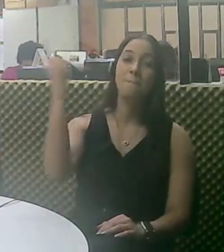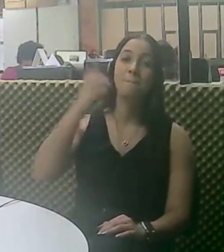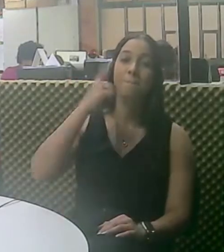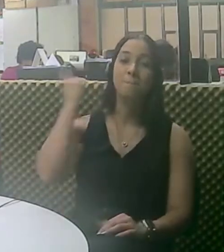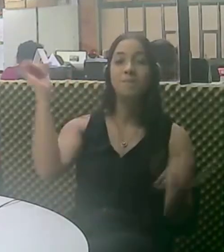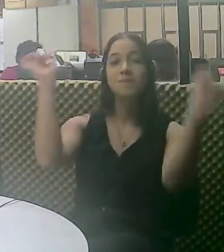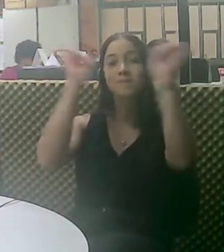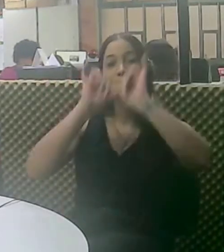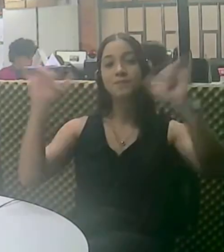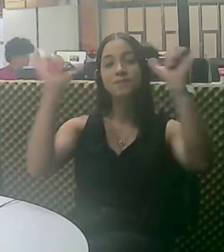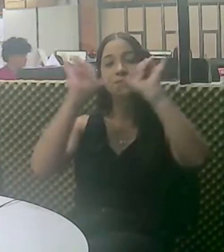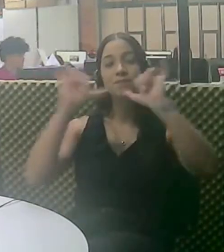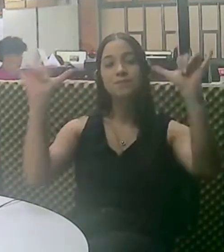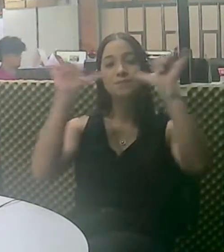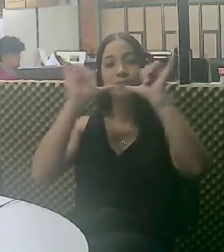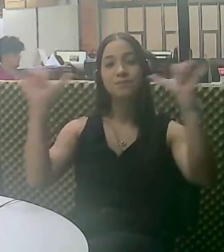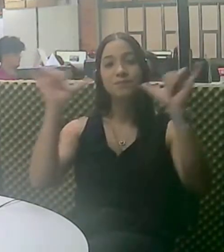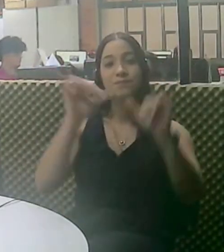Giro de